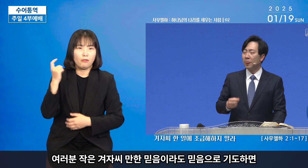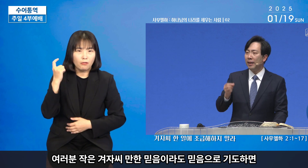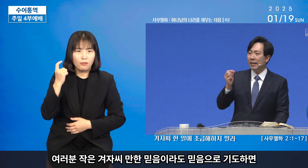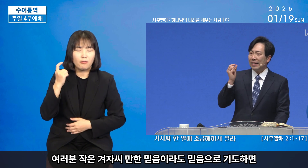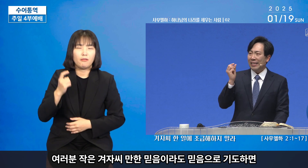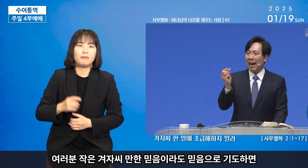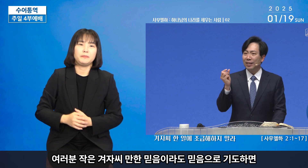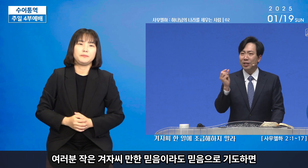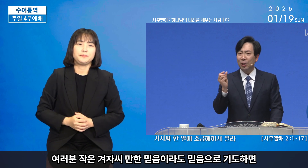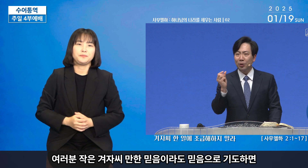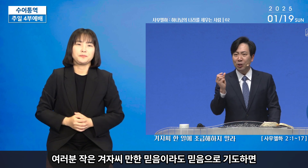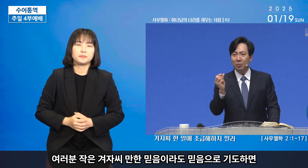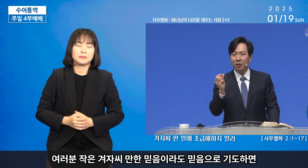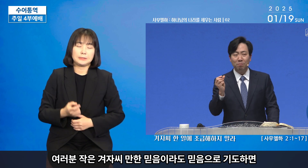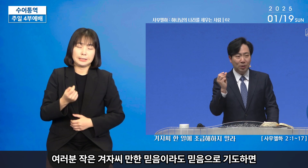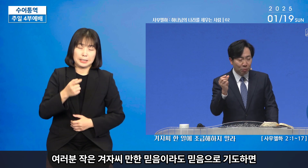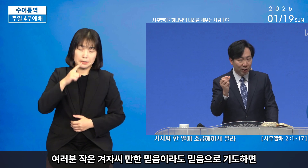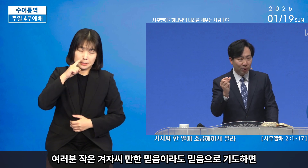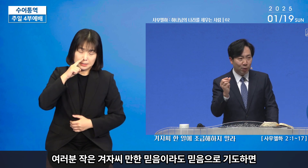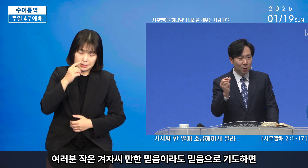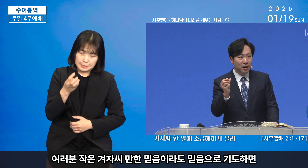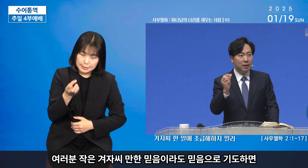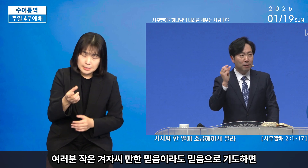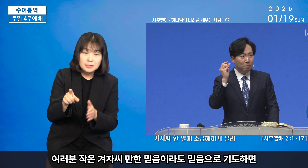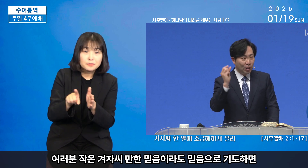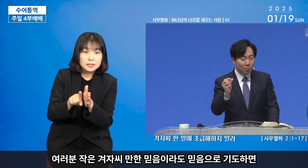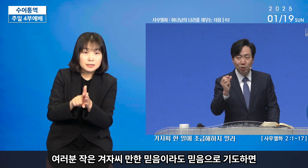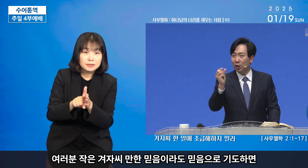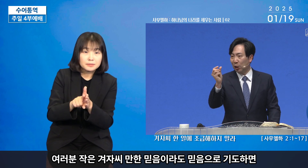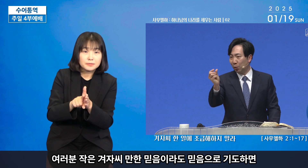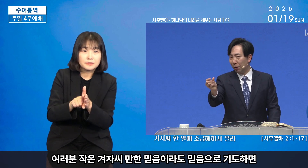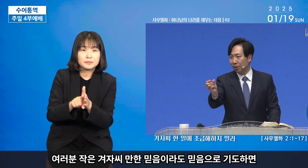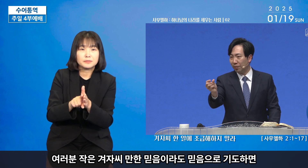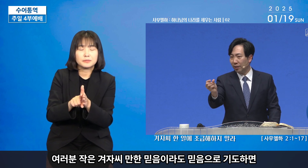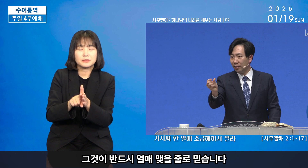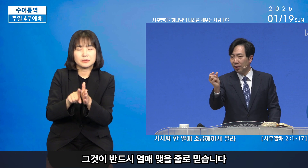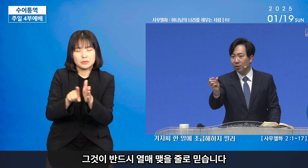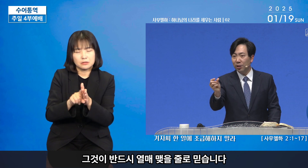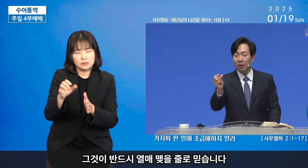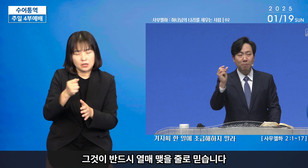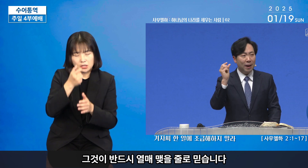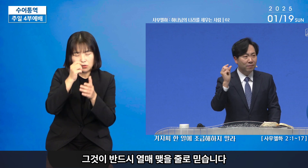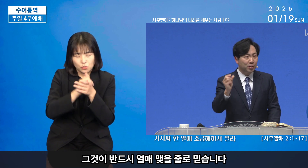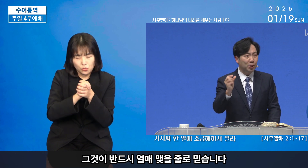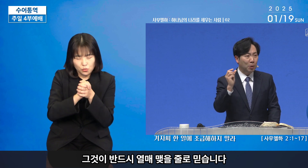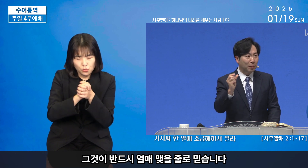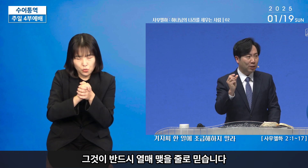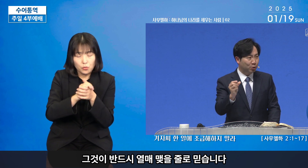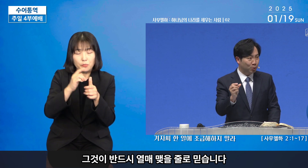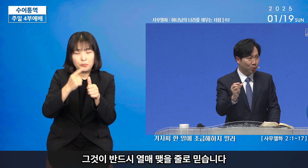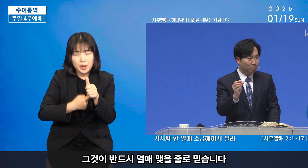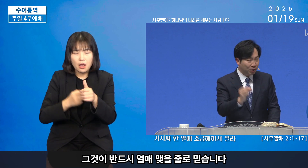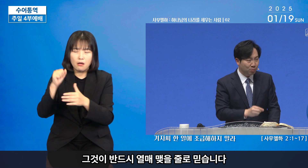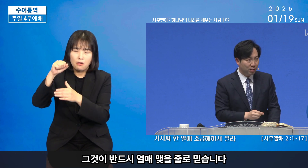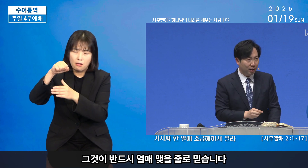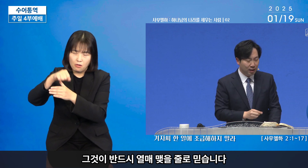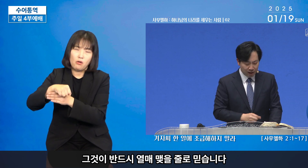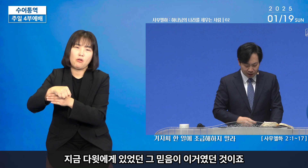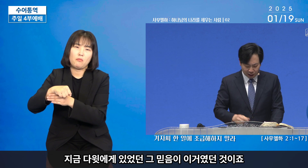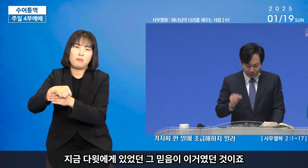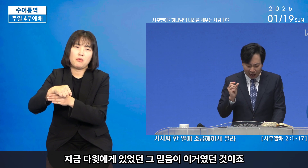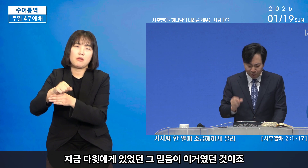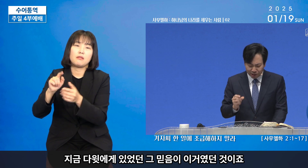여러분, 작은 겨자씨만한 믿음이라도 믿음으로 기도하면 그것이 반드시 열매 맺을 줄로